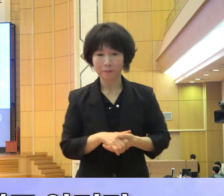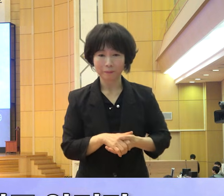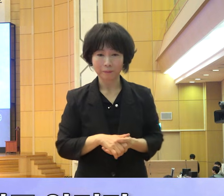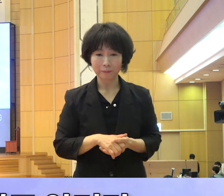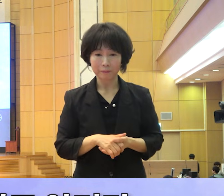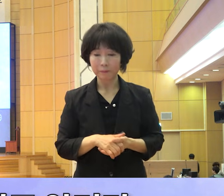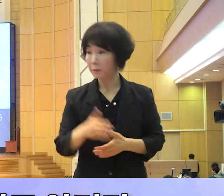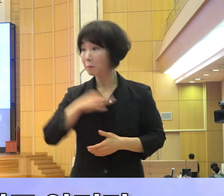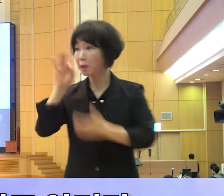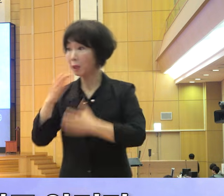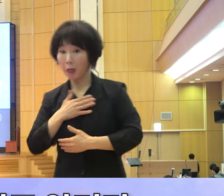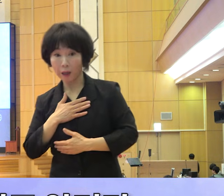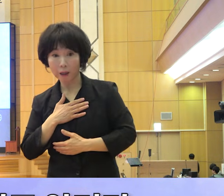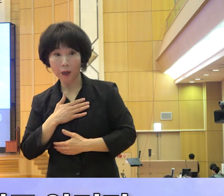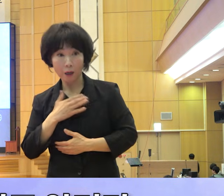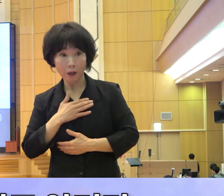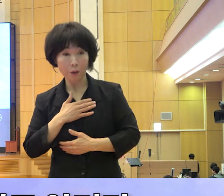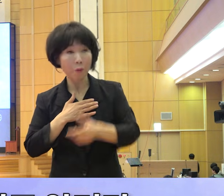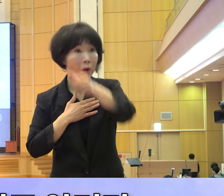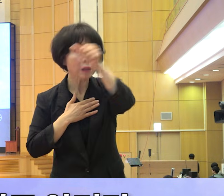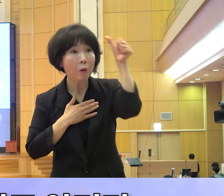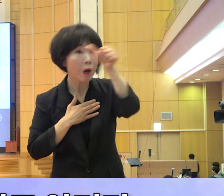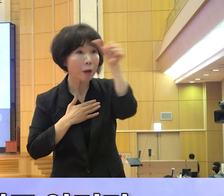그럼 만났으면 내 육체만 만났나요?